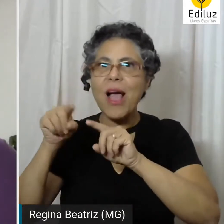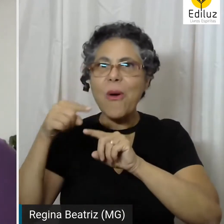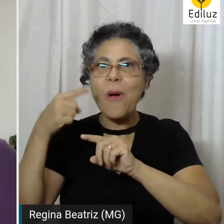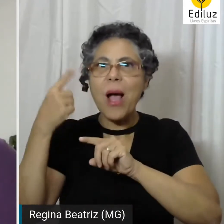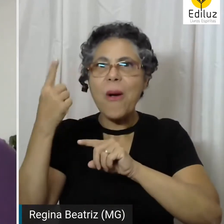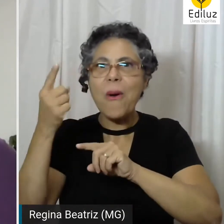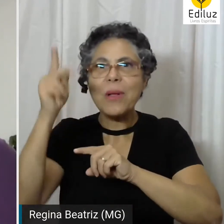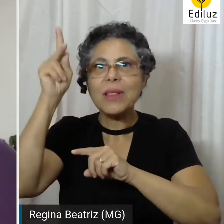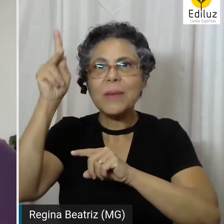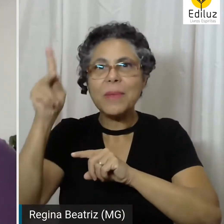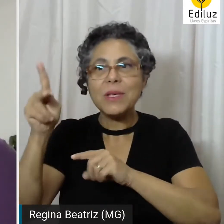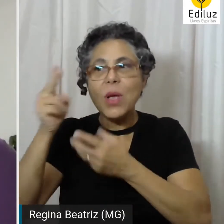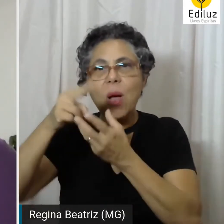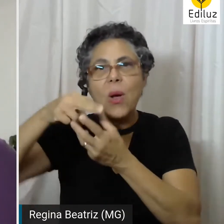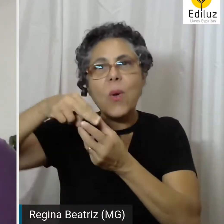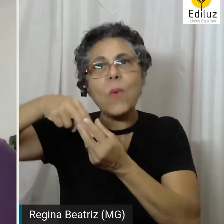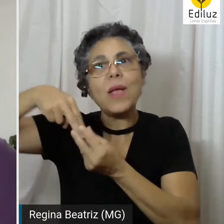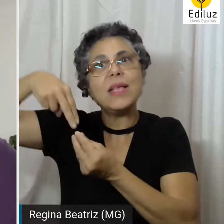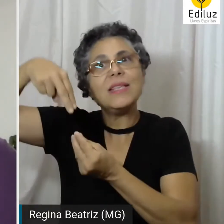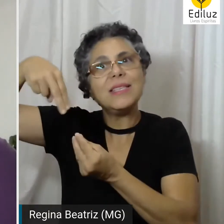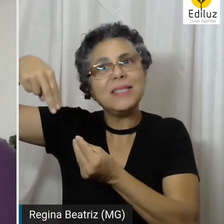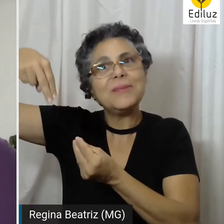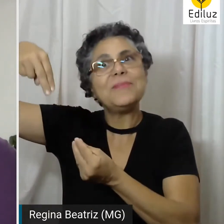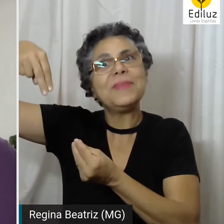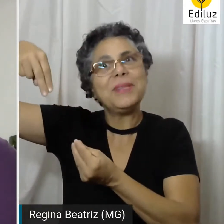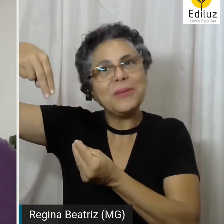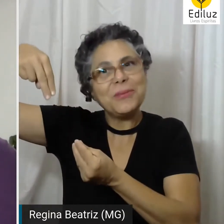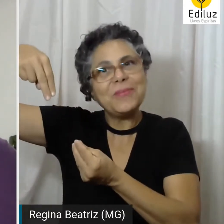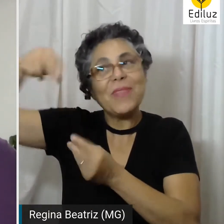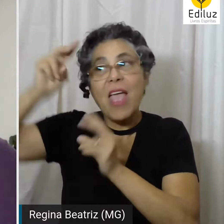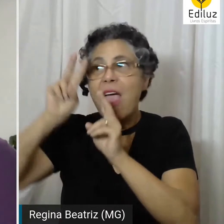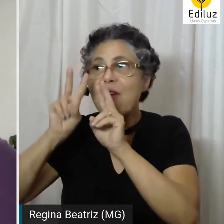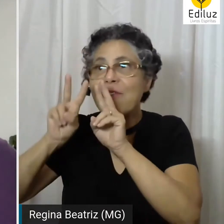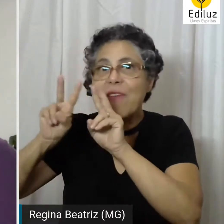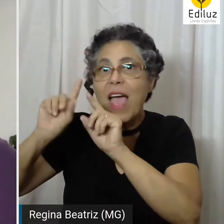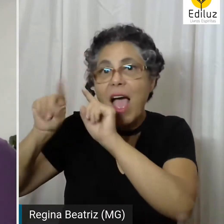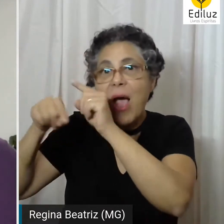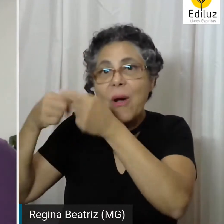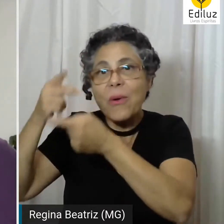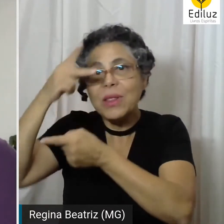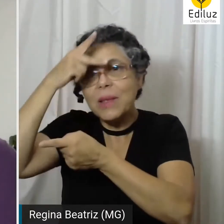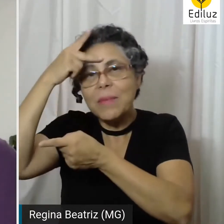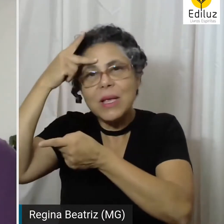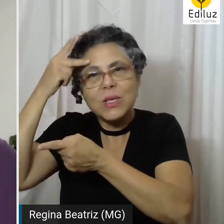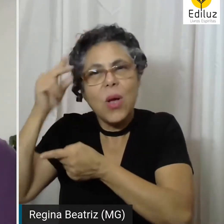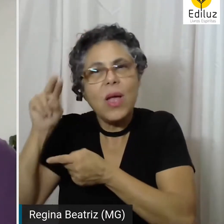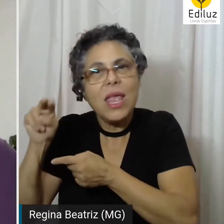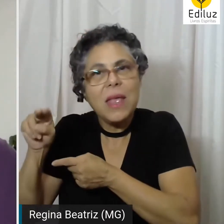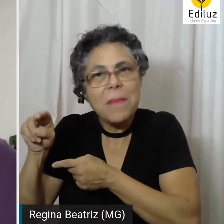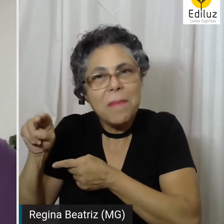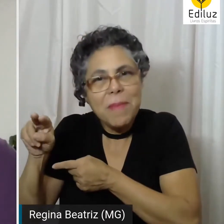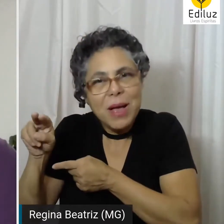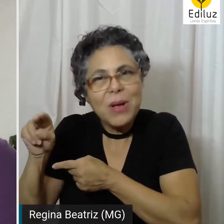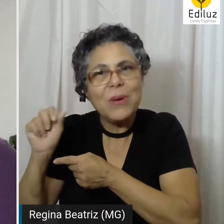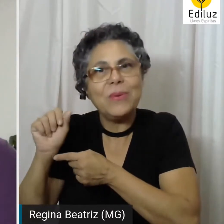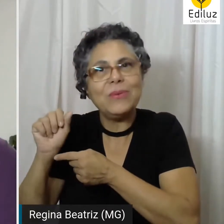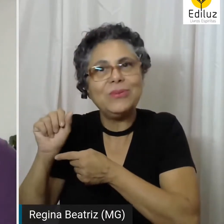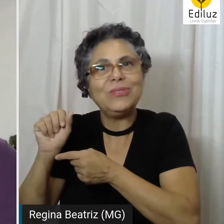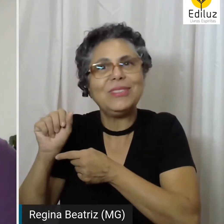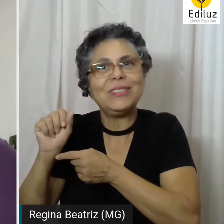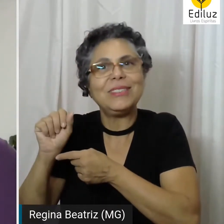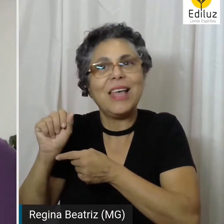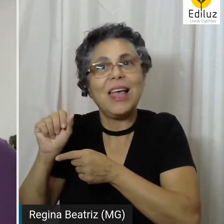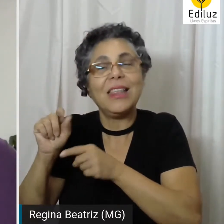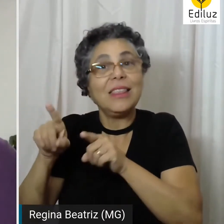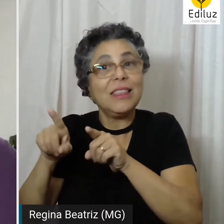como espíritos, ver o outro como irmãos, como